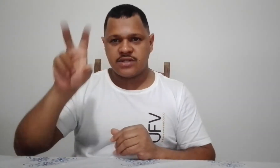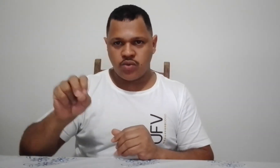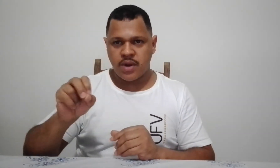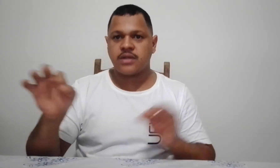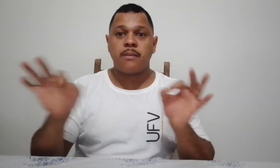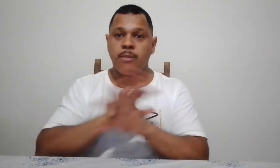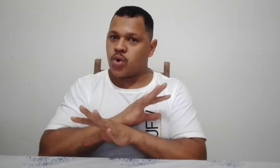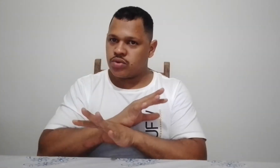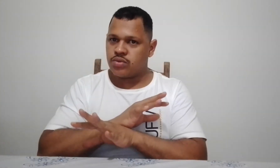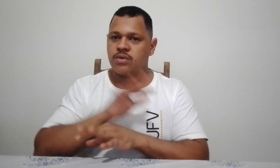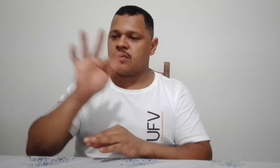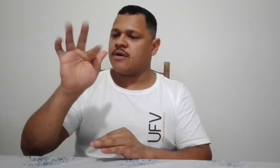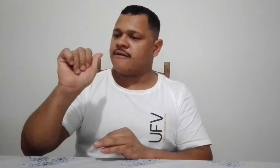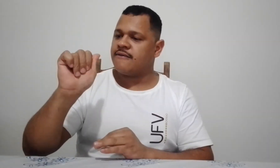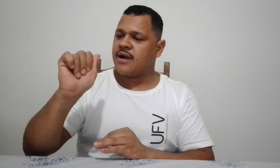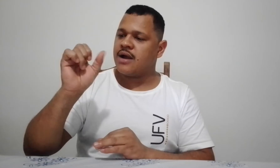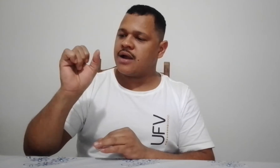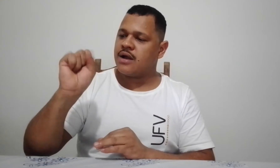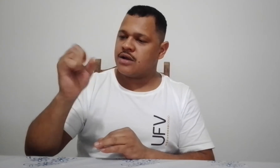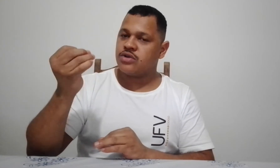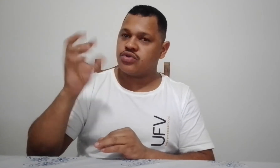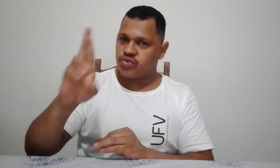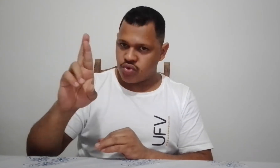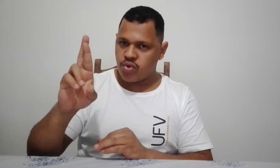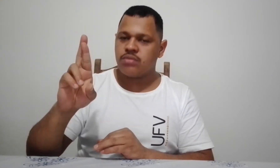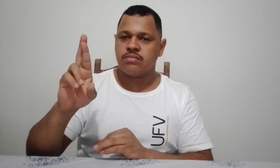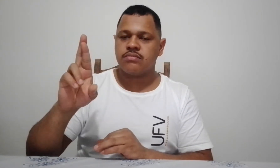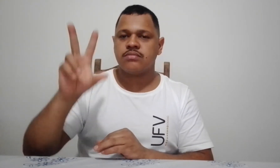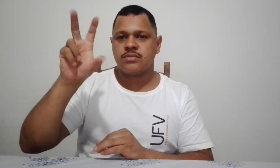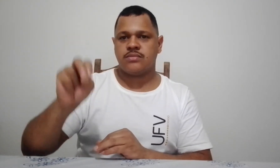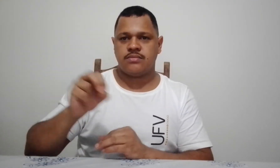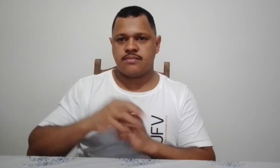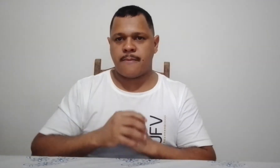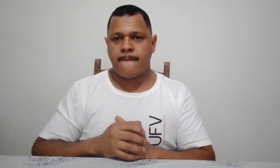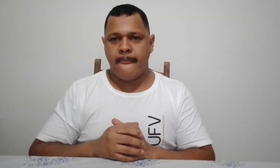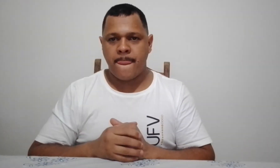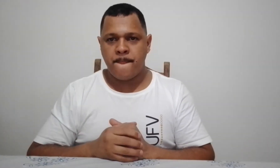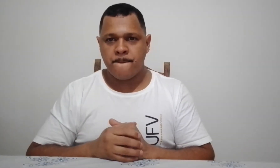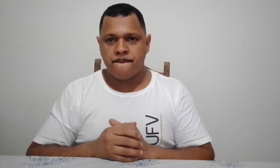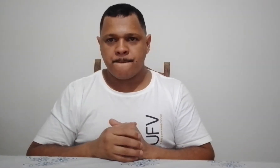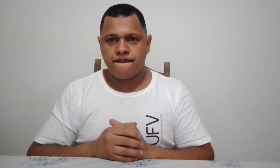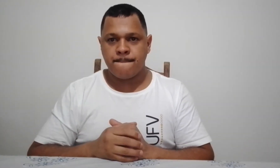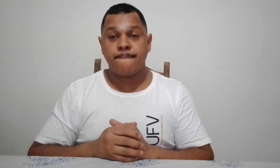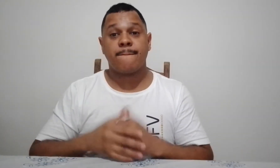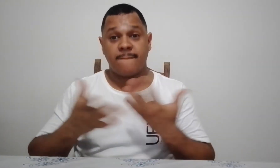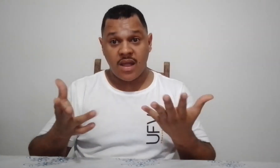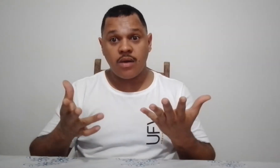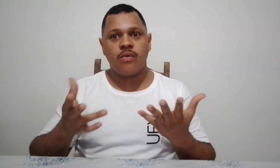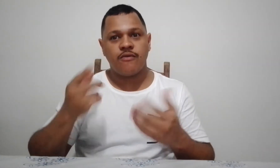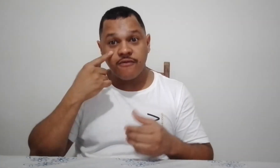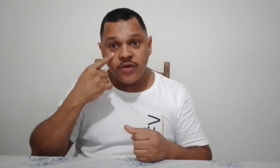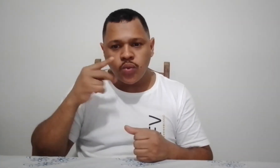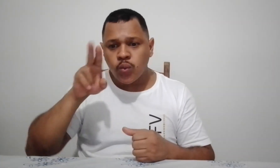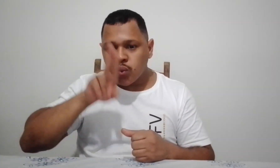o fasor desse sinal, dessa senoide. Então, observe que a partir da aplicação daquele